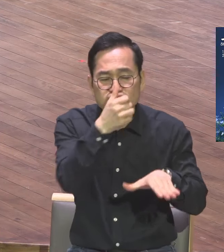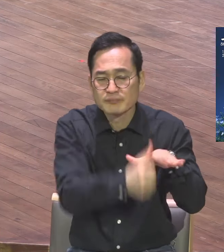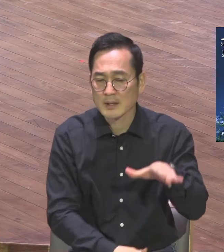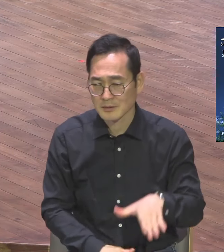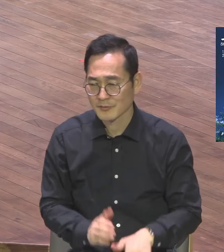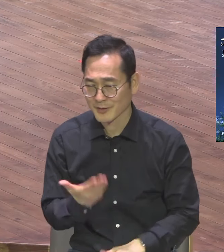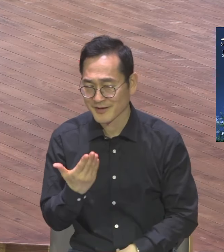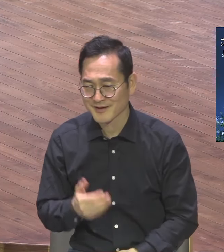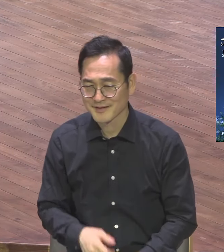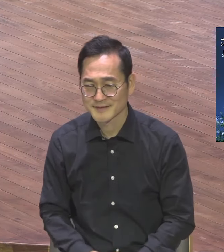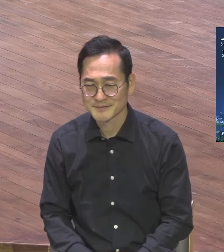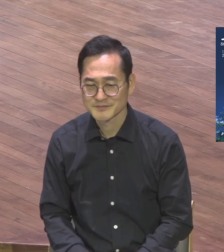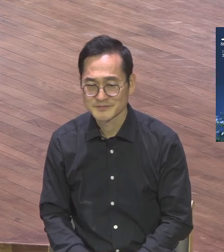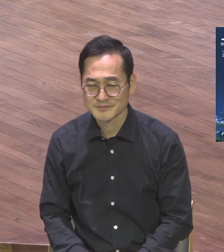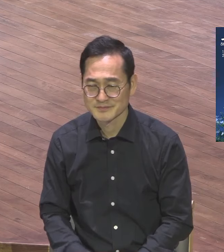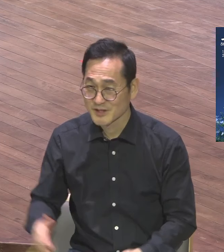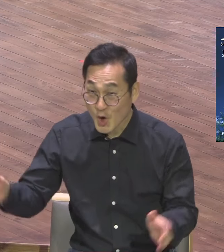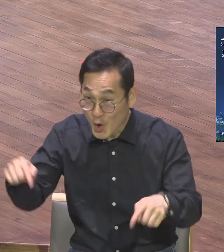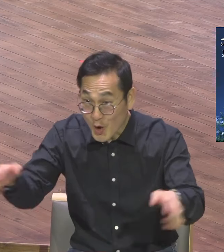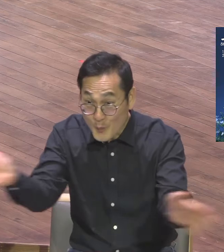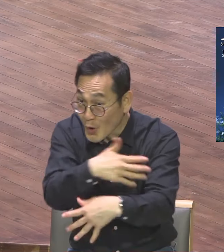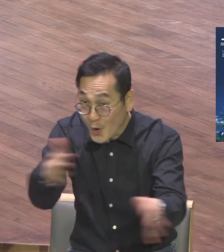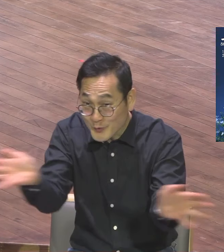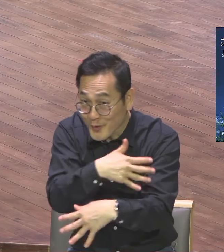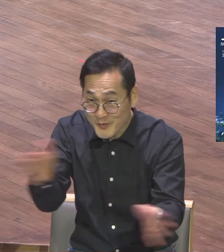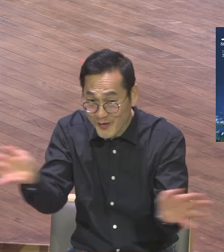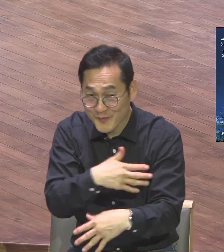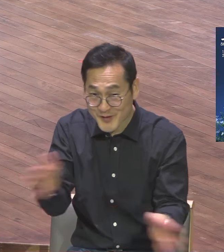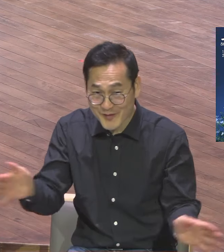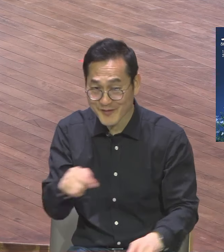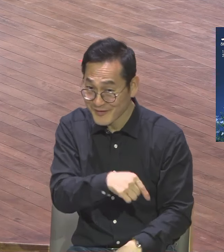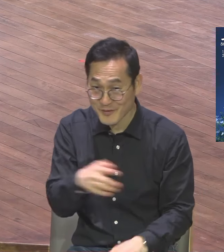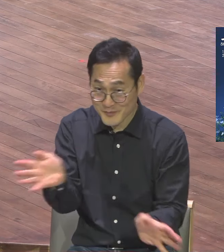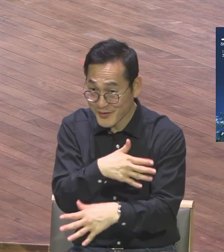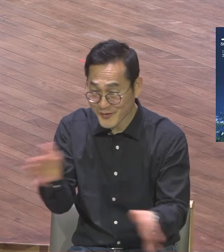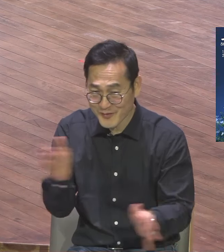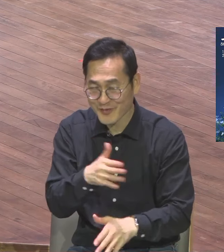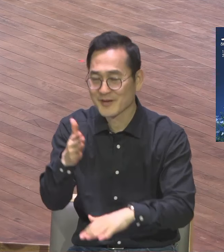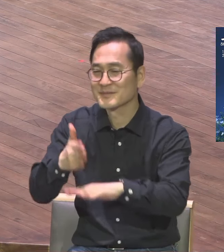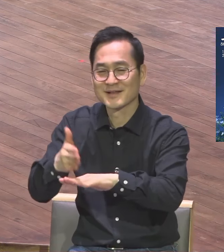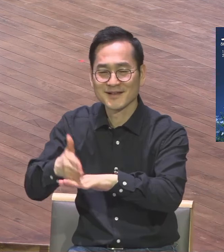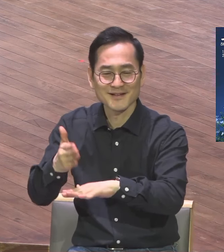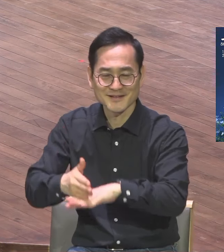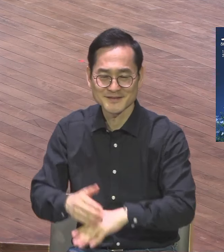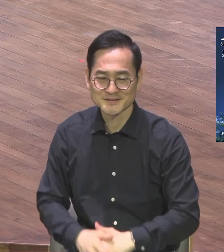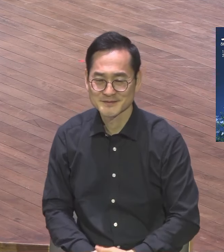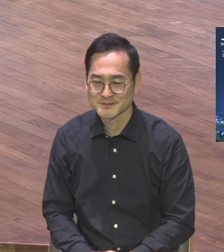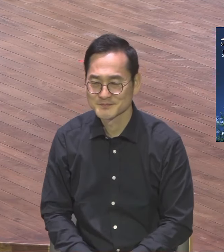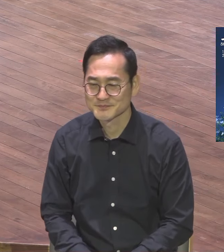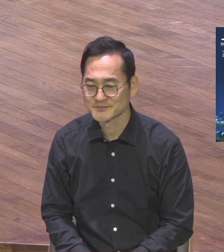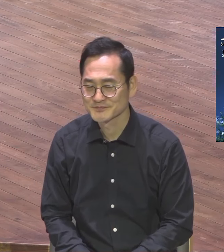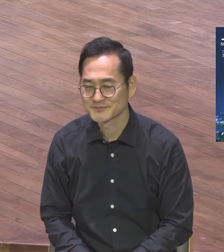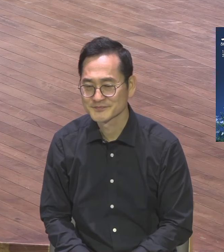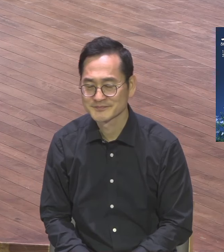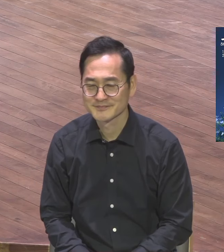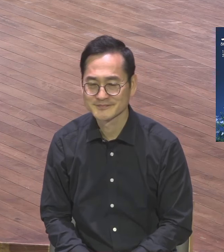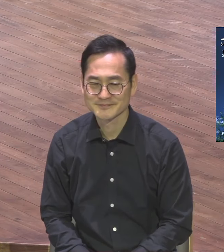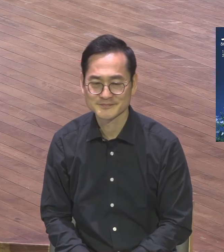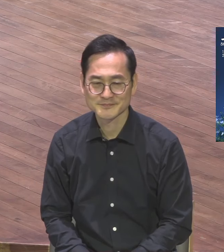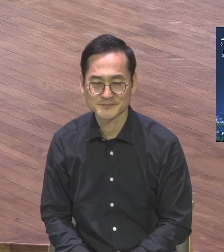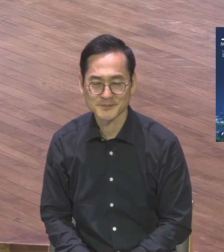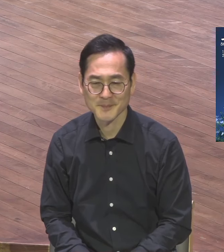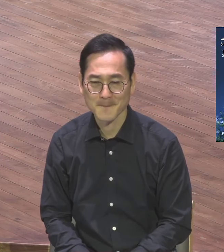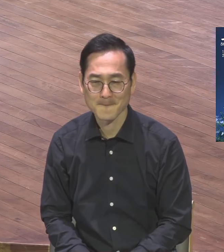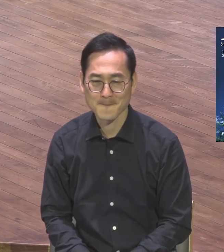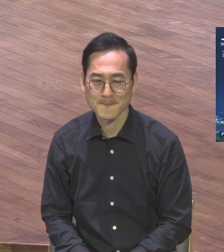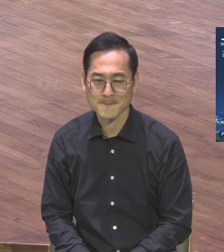한 분도 없기 때문에 감사해요. 늘 여러분들이요